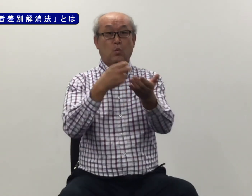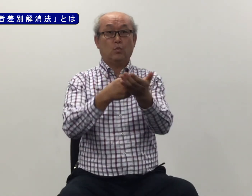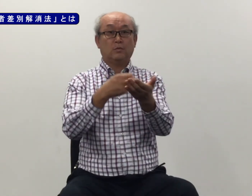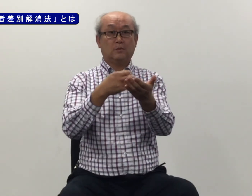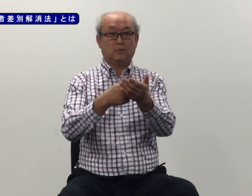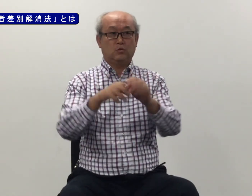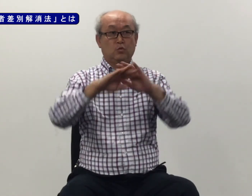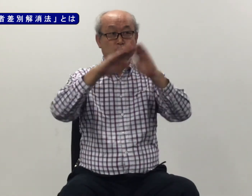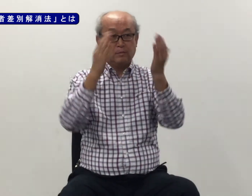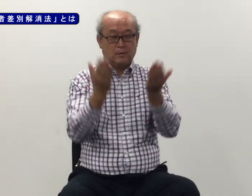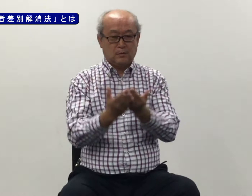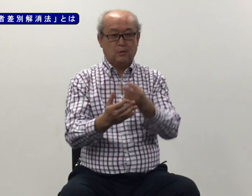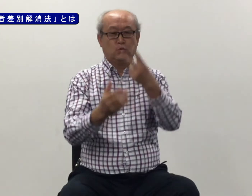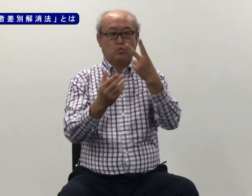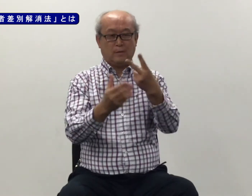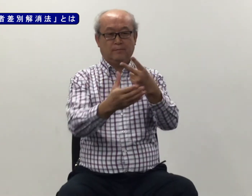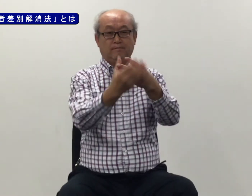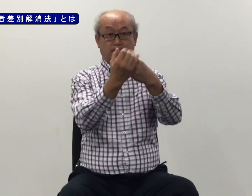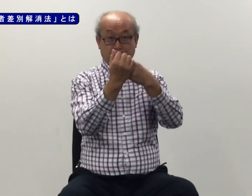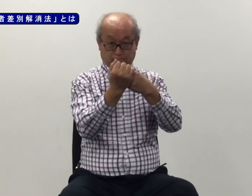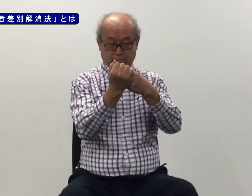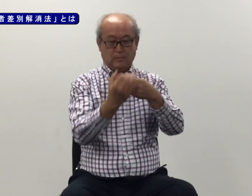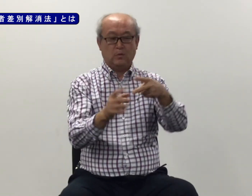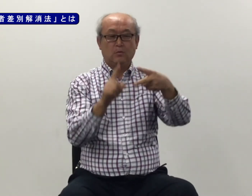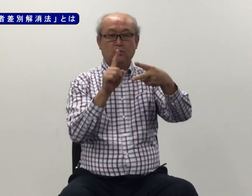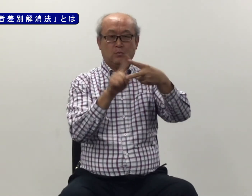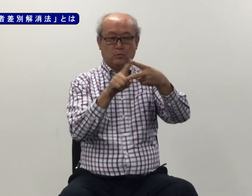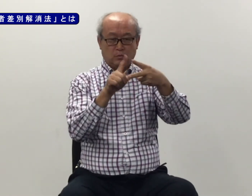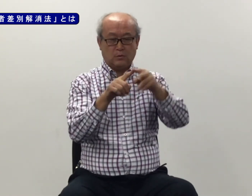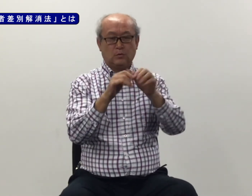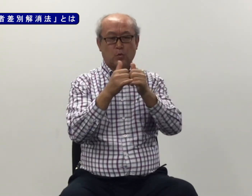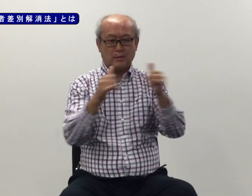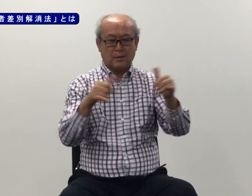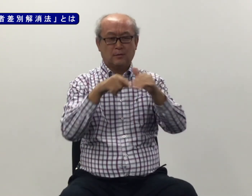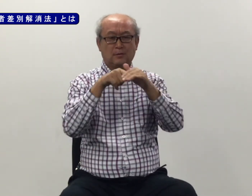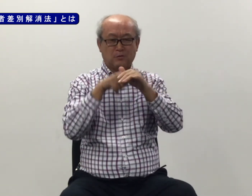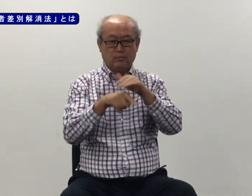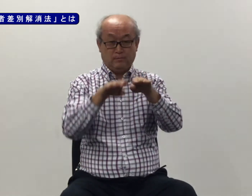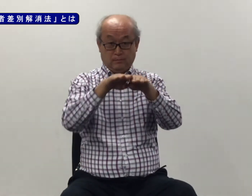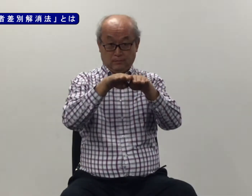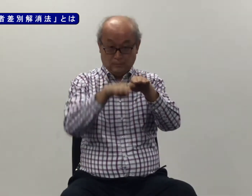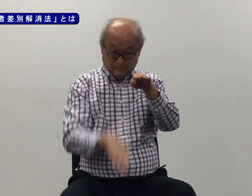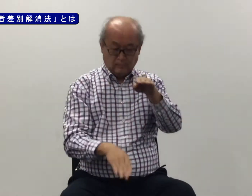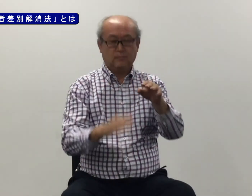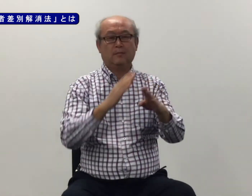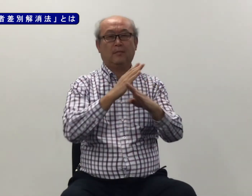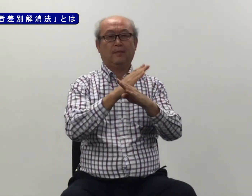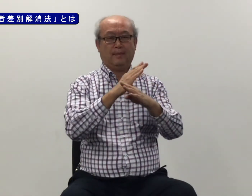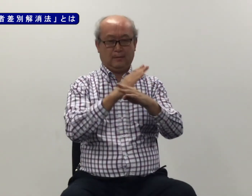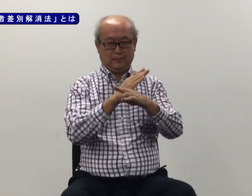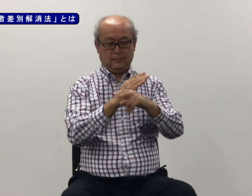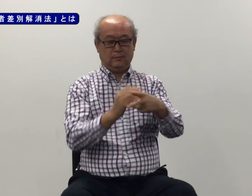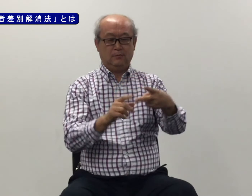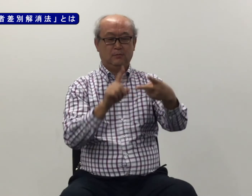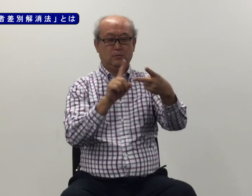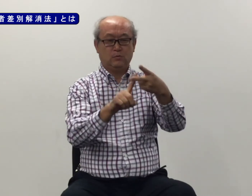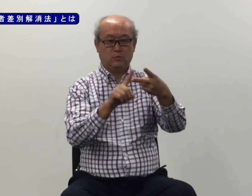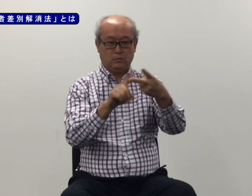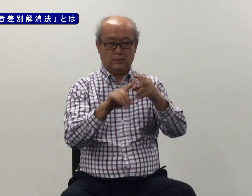この法律では主に2つのことを定めていますひとつは障害を理由に差別的取り扱いをしては